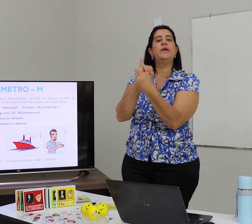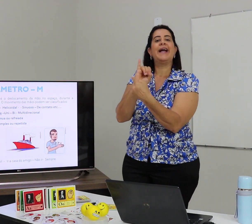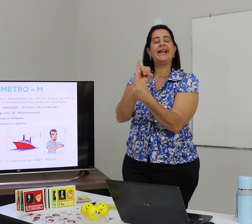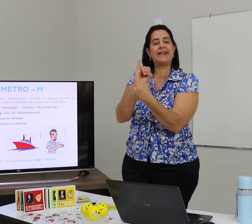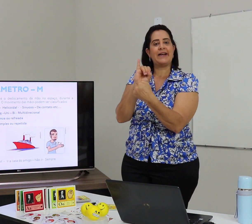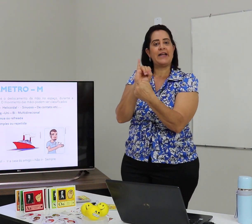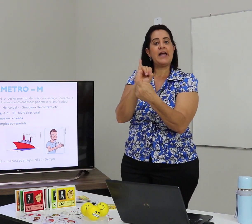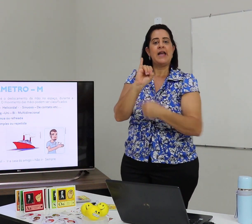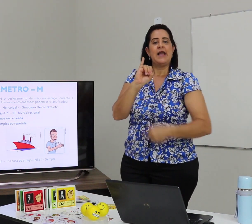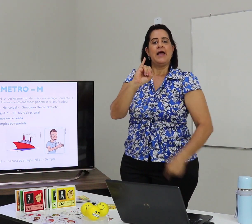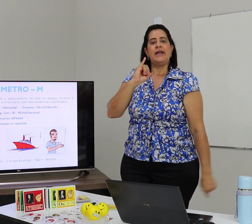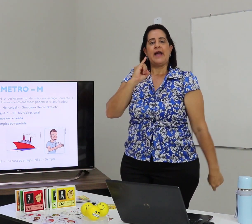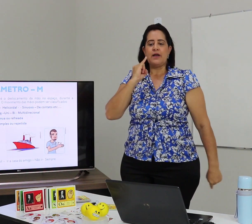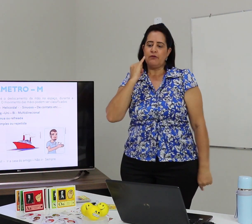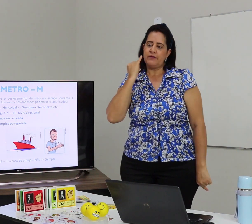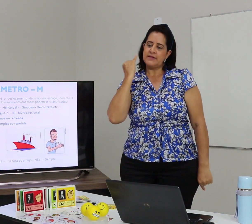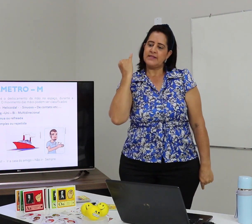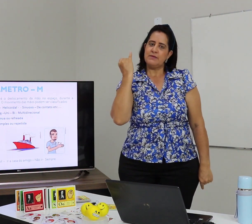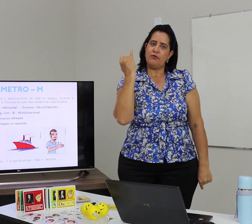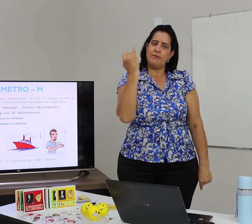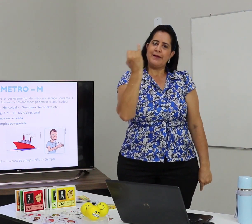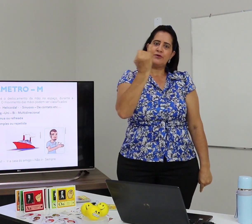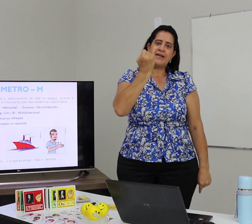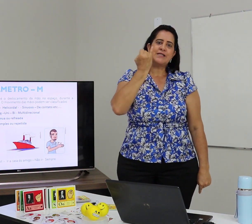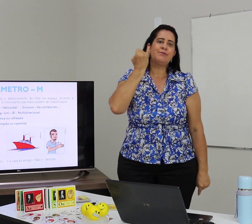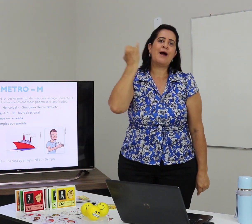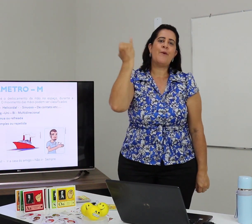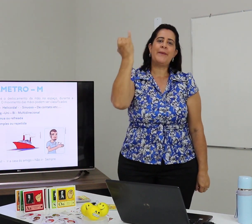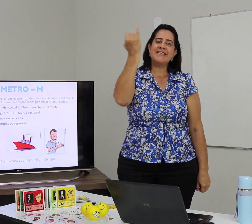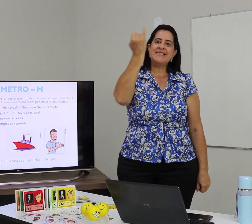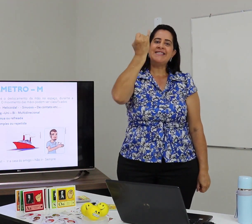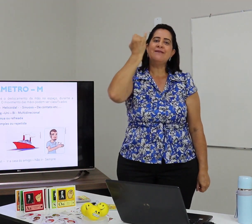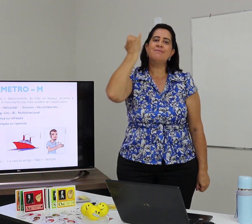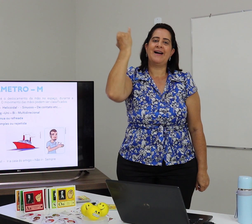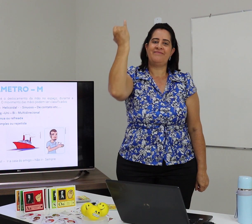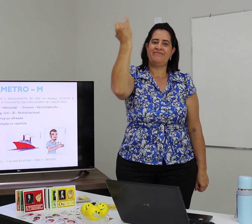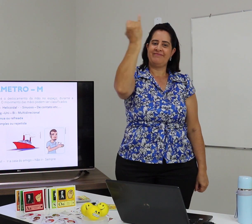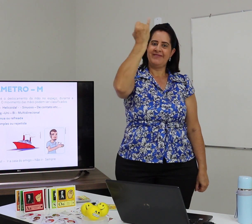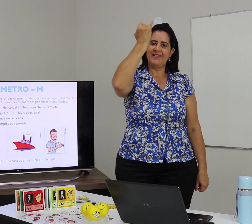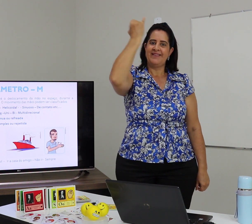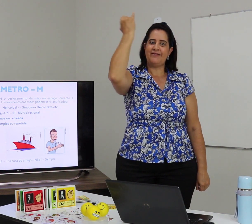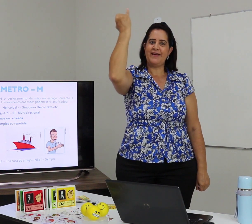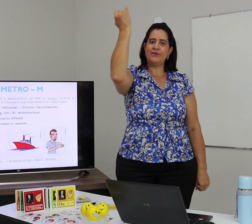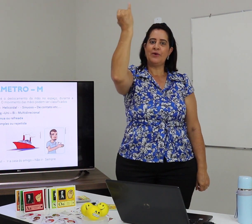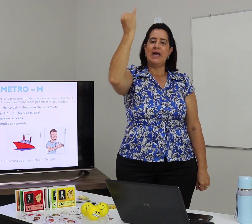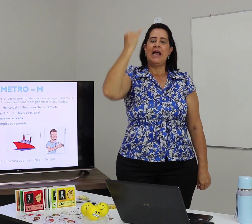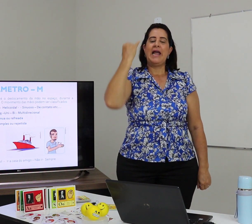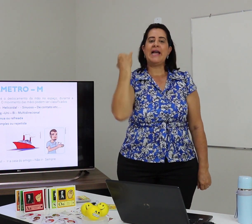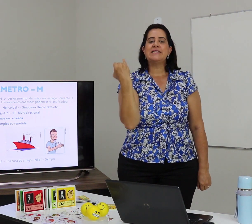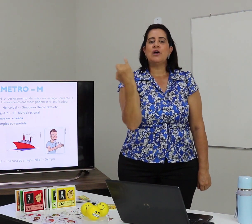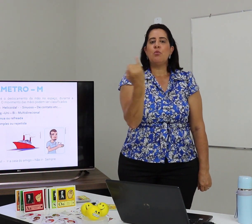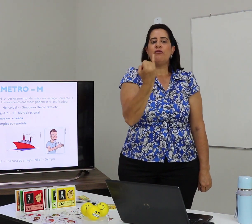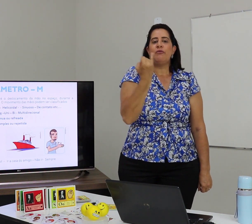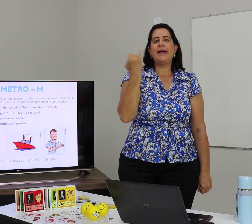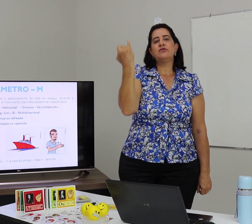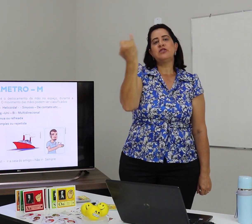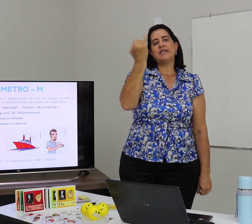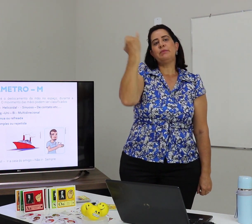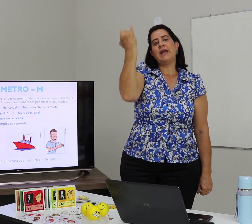na letra I, e aí eu vou fazer esse movimento de aspiral para cima. Tá vendo? Esse é um movimento de